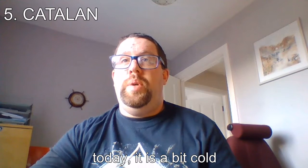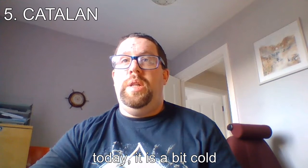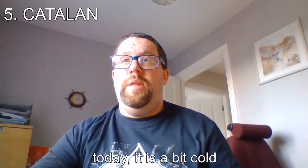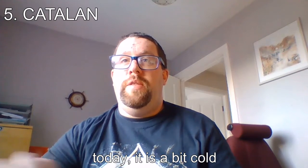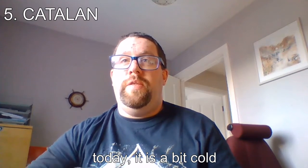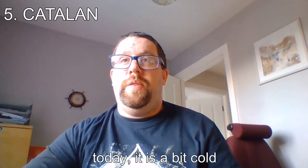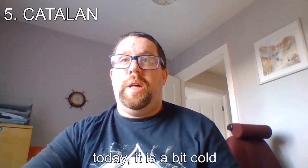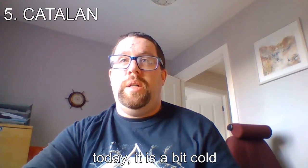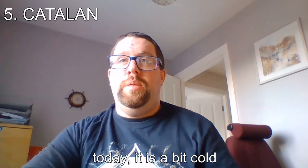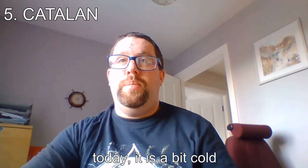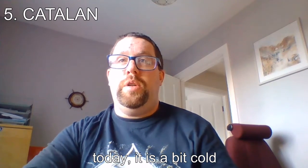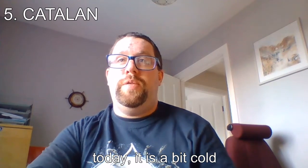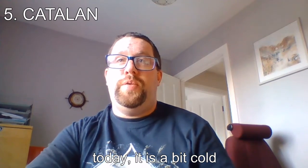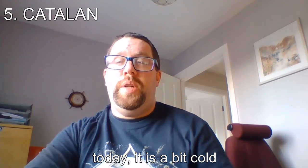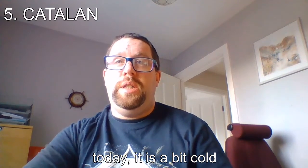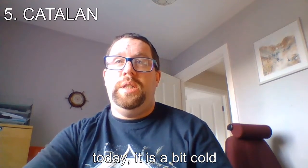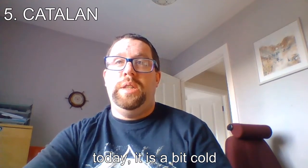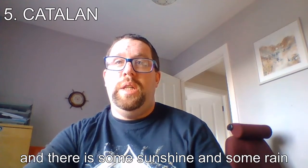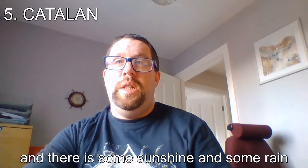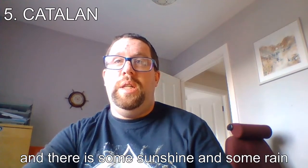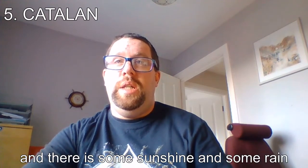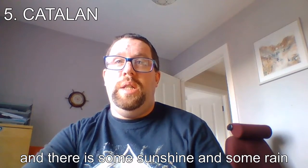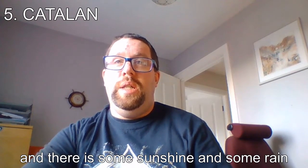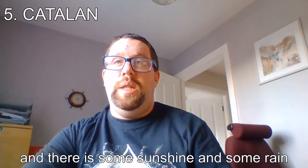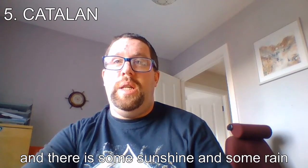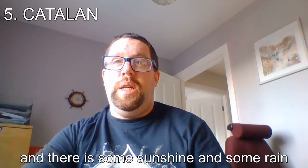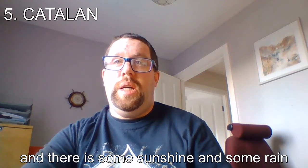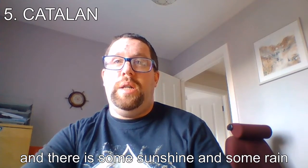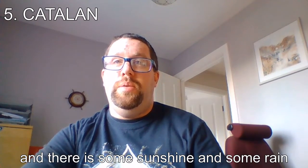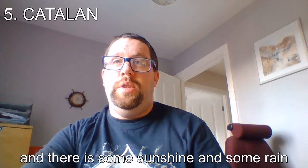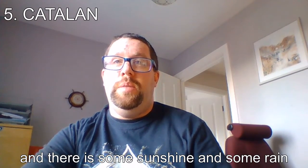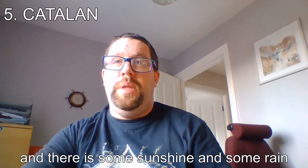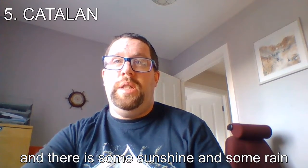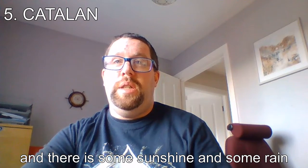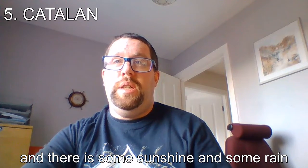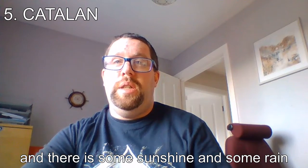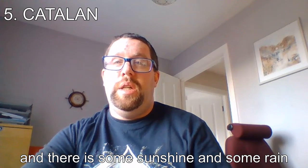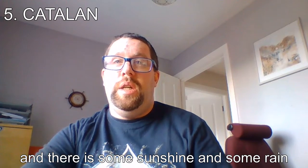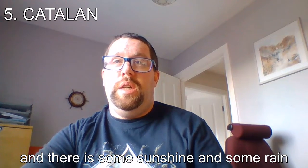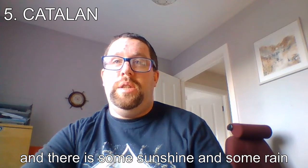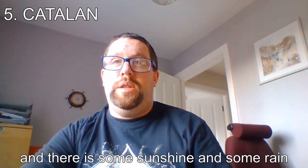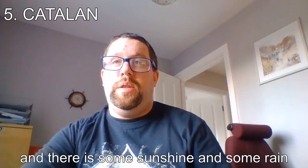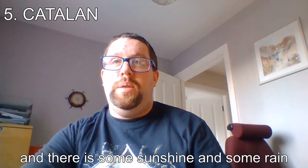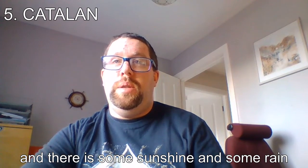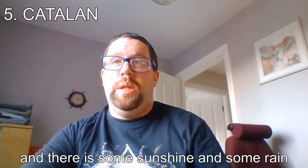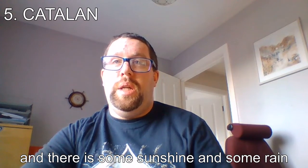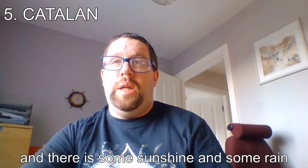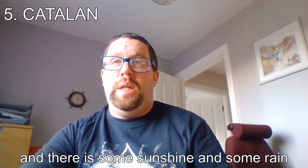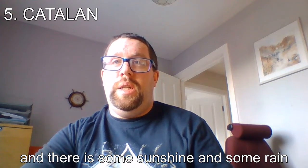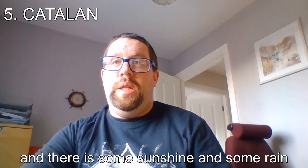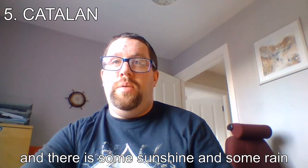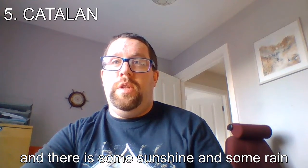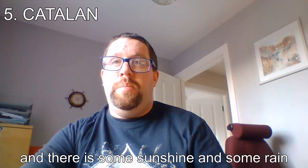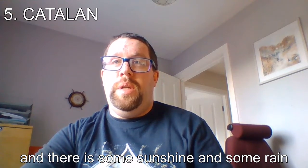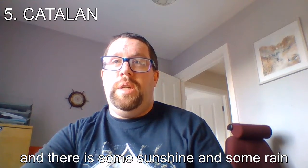Avui fa un poc fred i hi ha una mica de sol i una mica